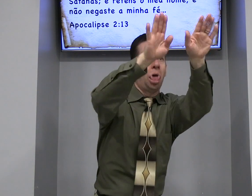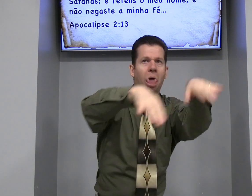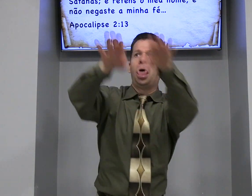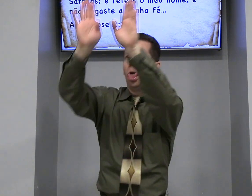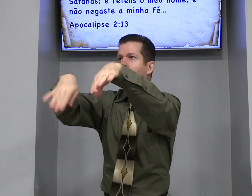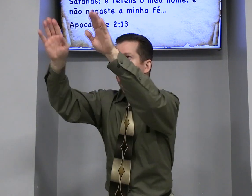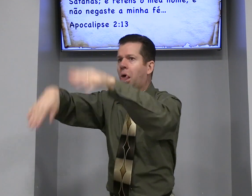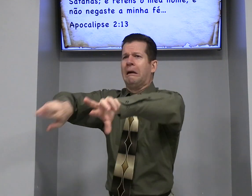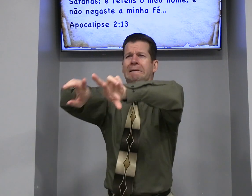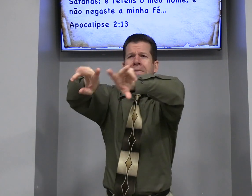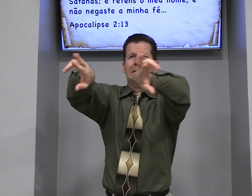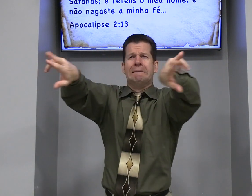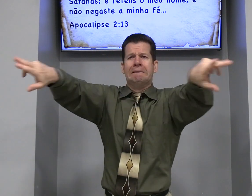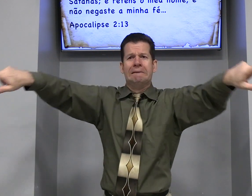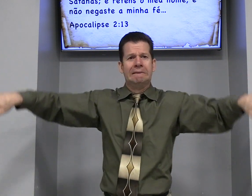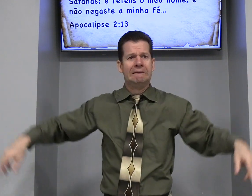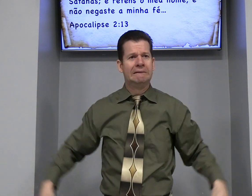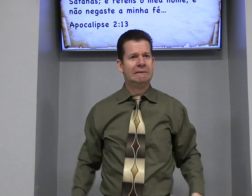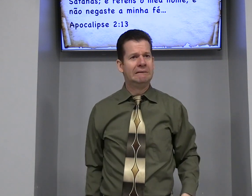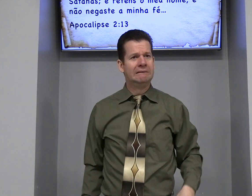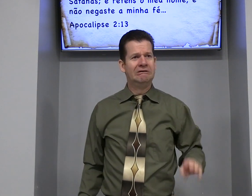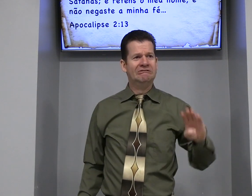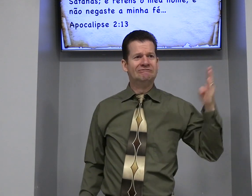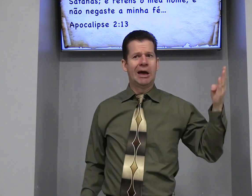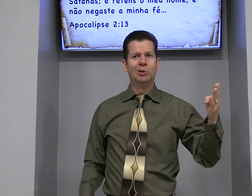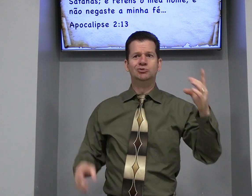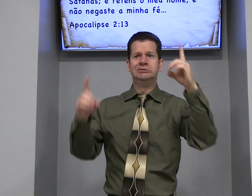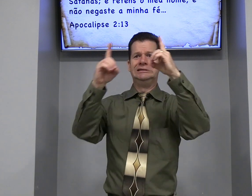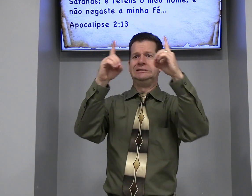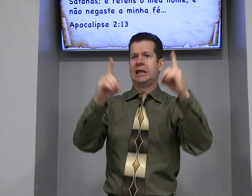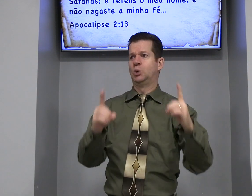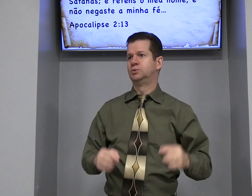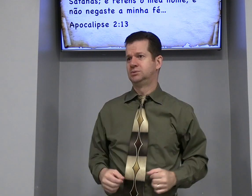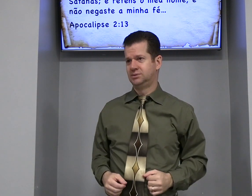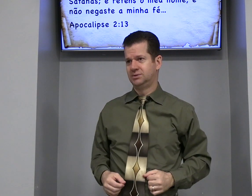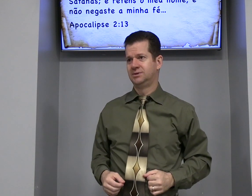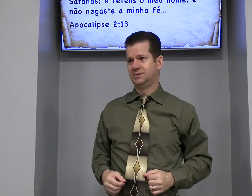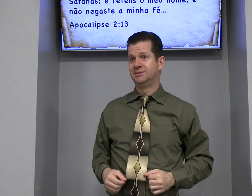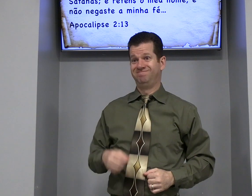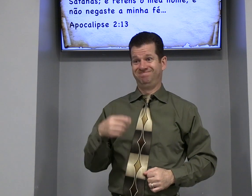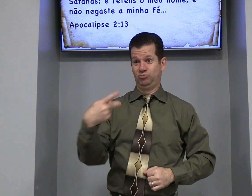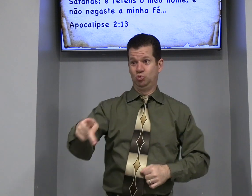muitas pessoas adorando ídolos falsos, deuses falsos.